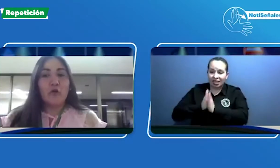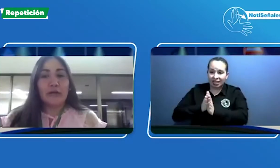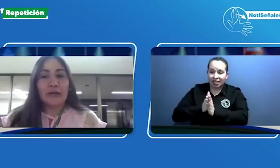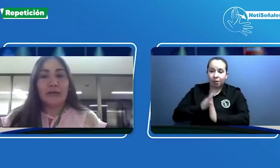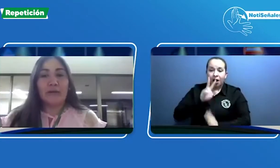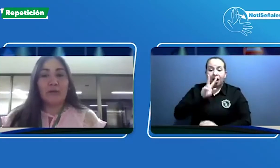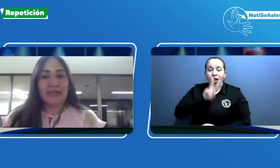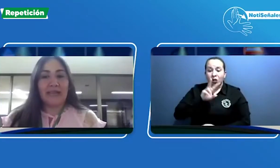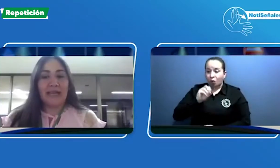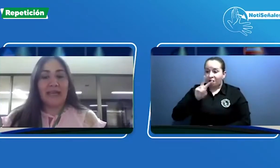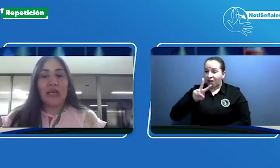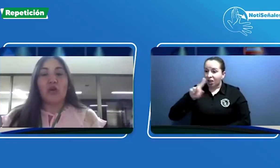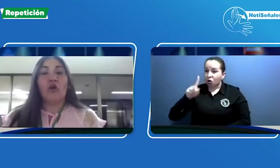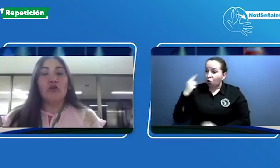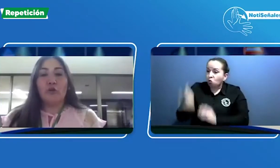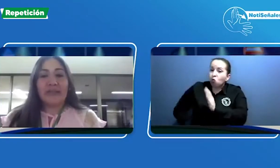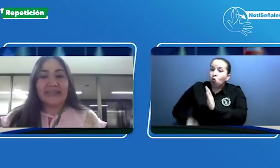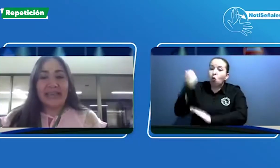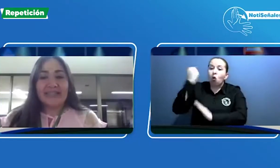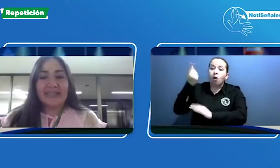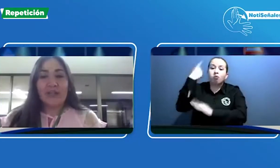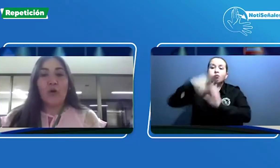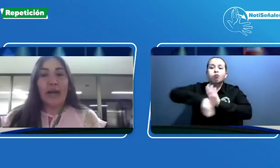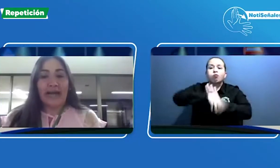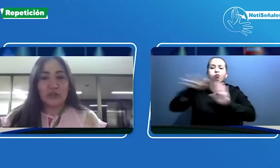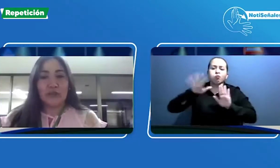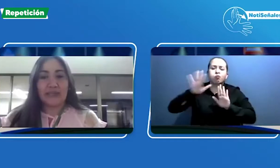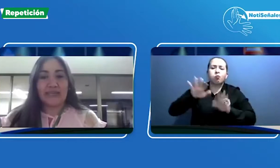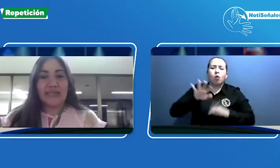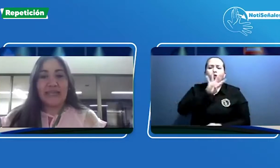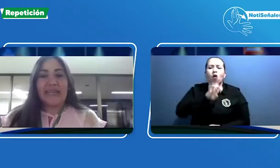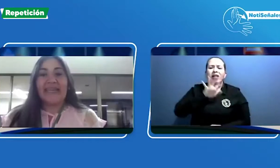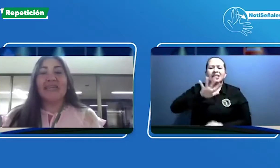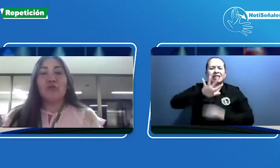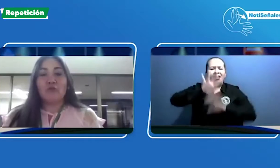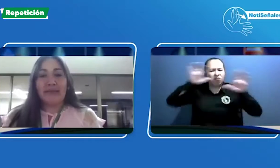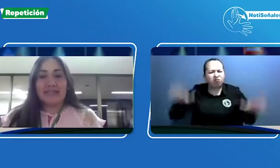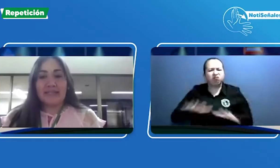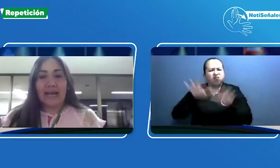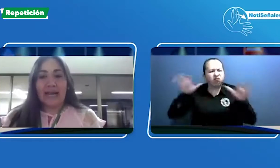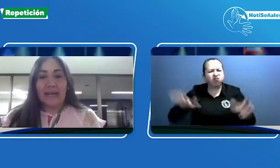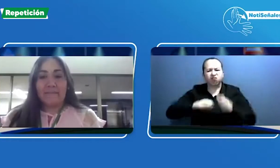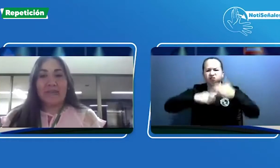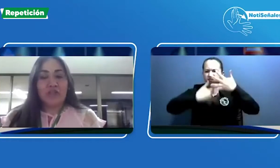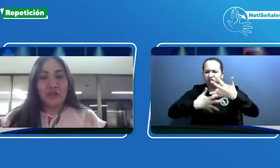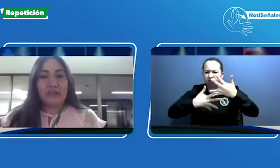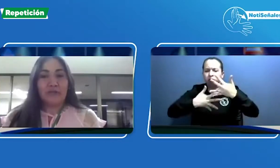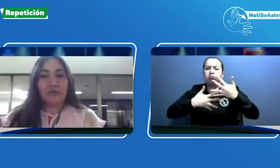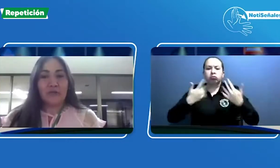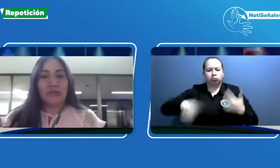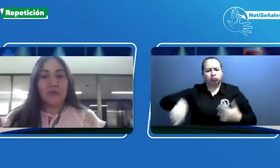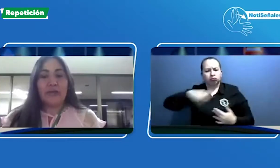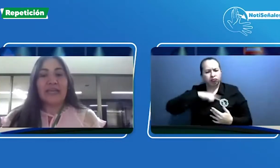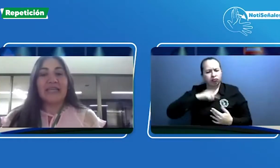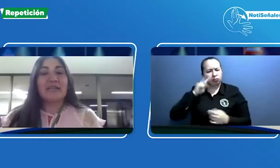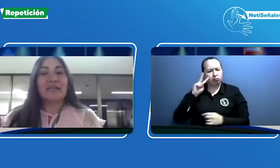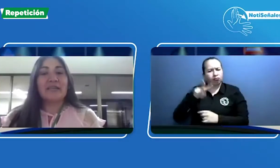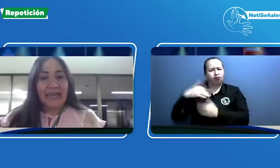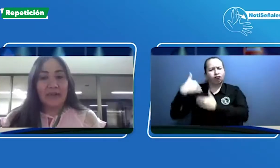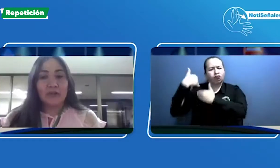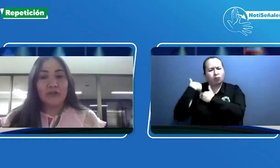una nueva política con 95 acciones y nuestra misión y nuestro reto